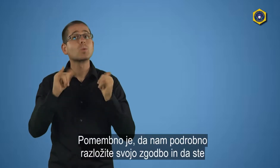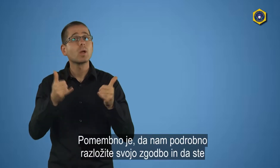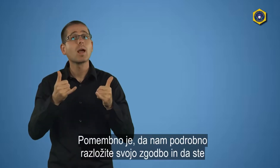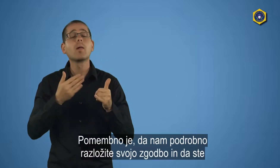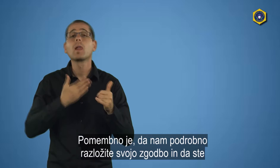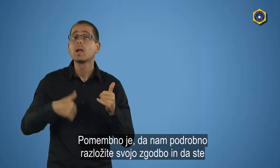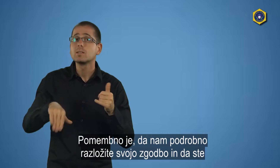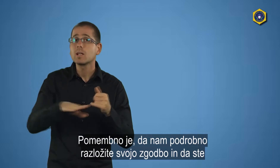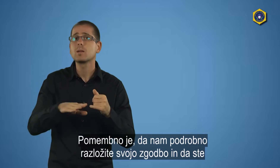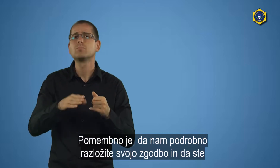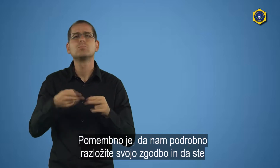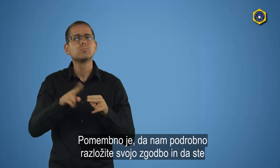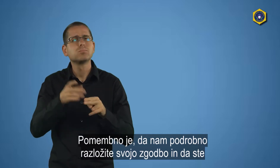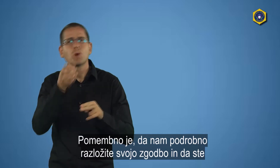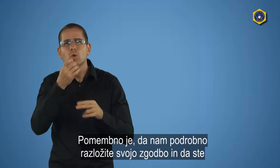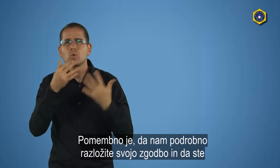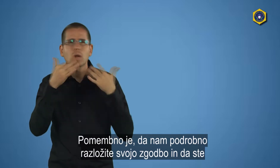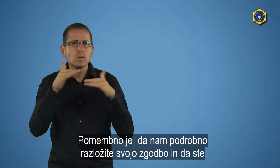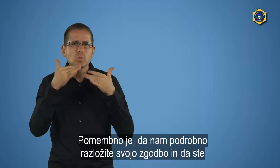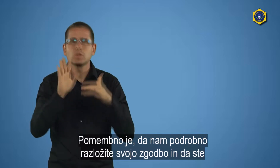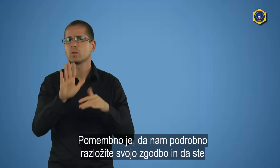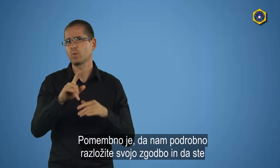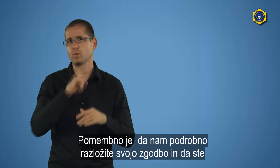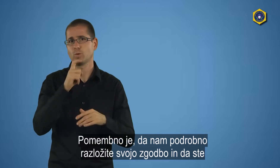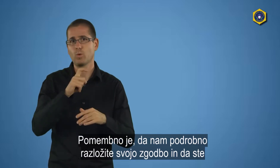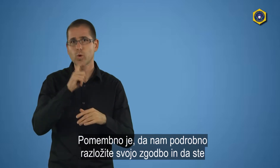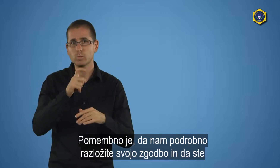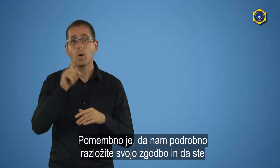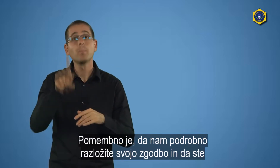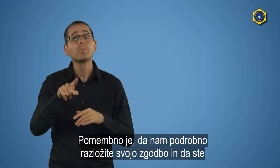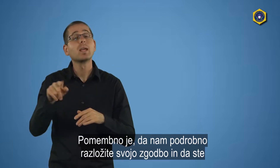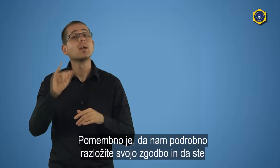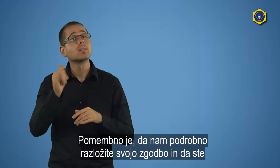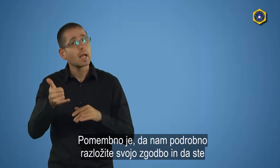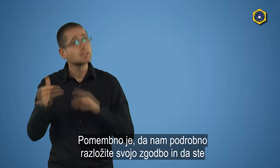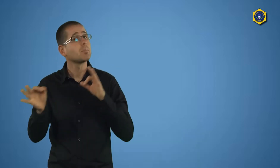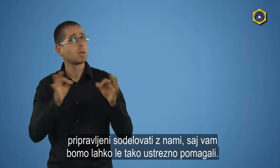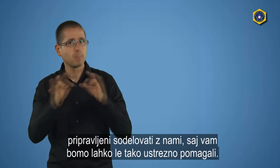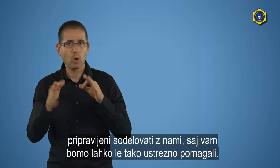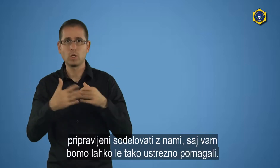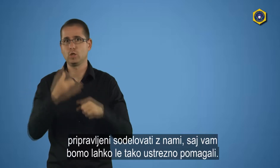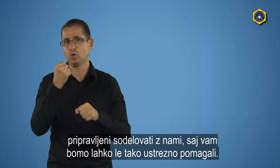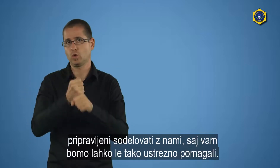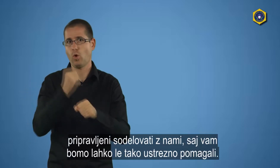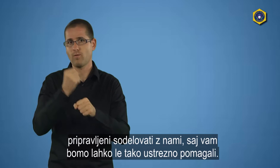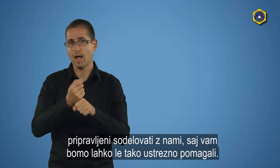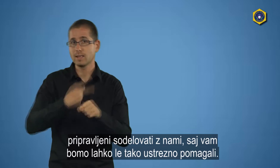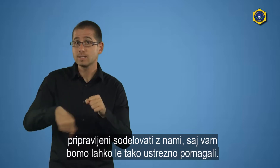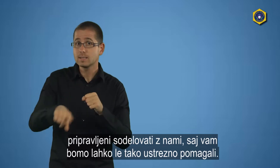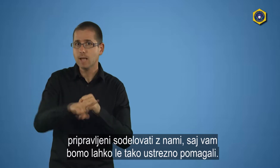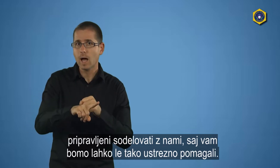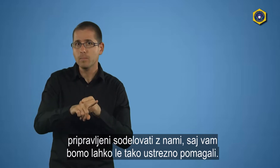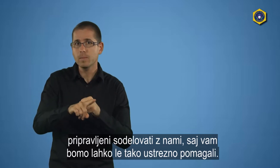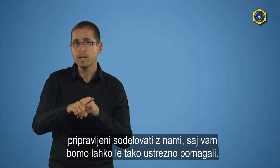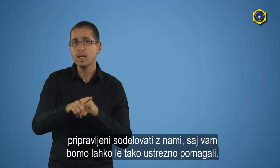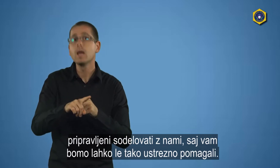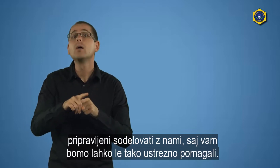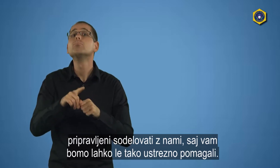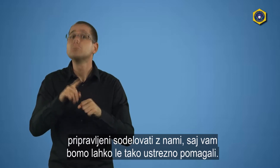Pomembno je, da nam podrobno razložite svojo zgodbo in da ste pripravljeni sodelovati z nami, saj vam bomo lahko le